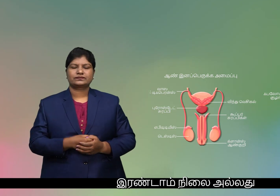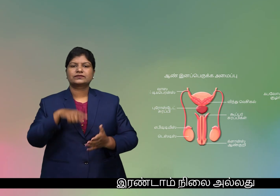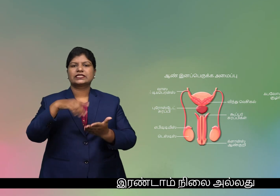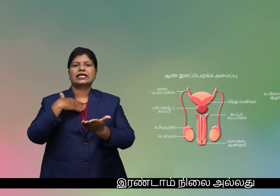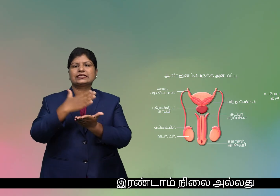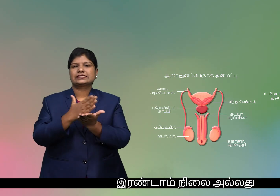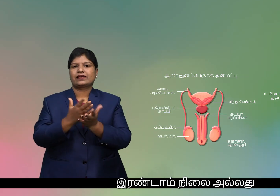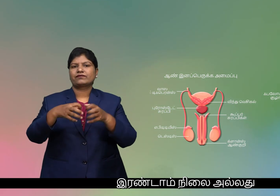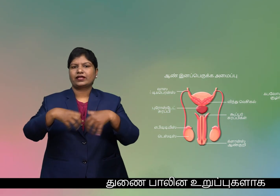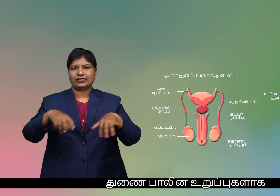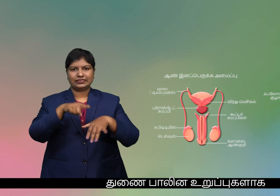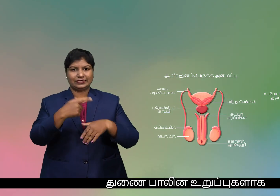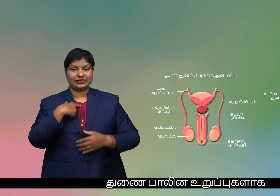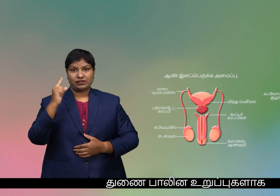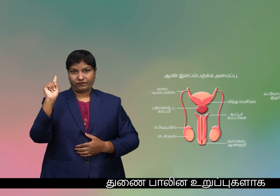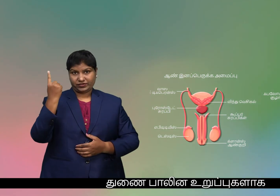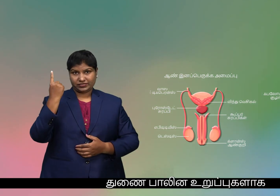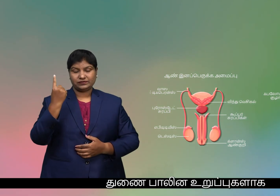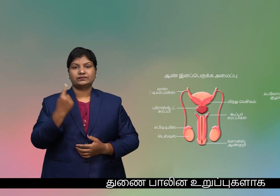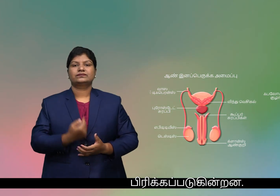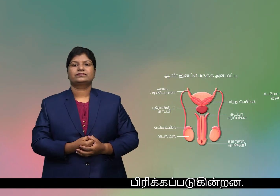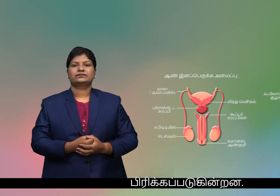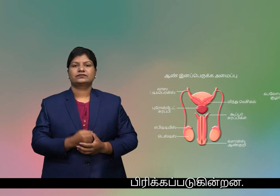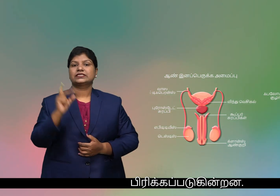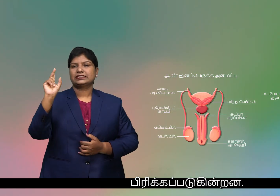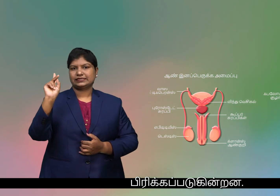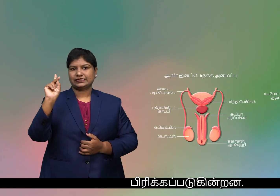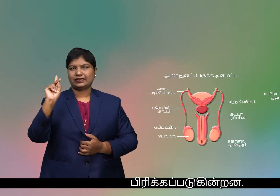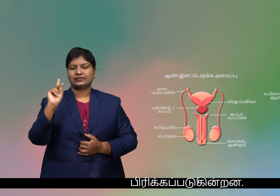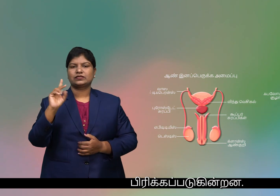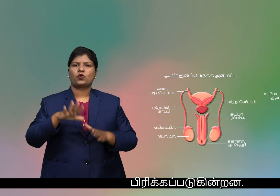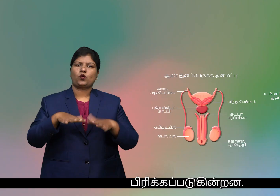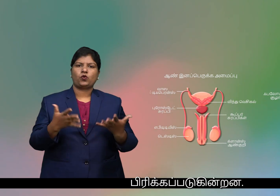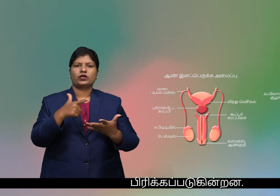இரண்டாம் நிலை அல்லது துணை பாலின உறுப்புகளாக பிரிக்கப்படுகின்றன.